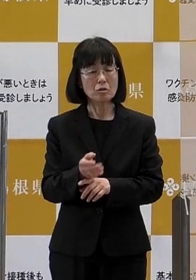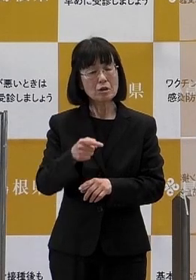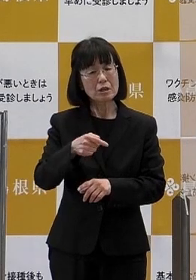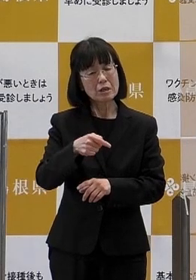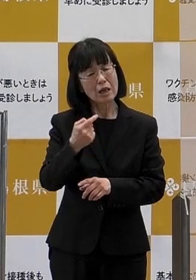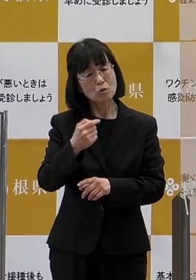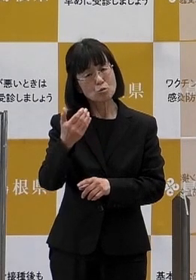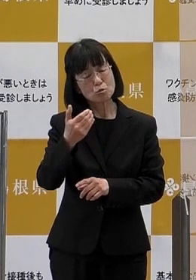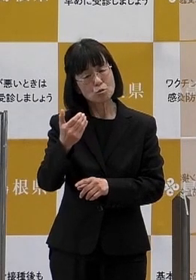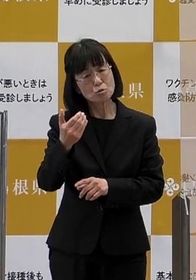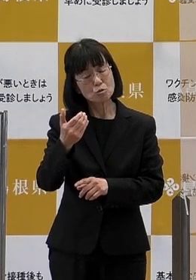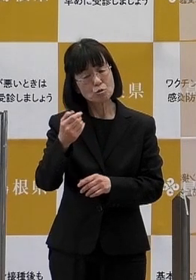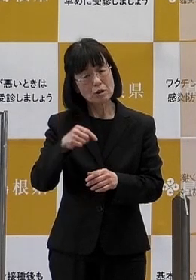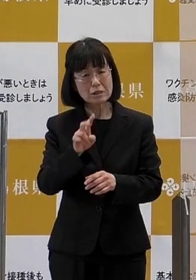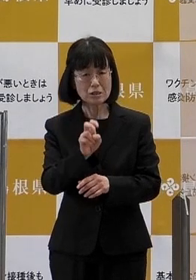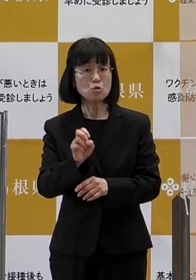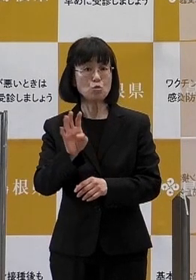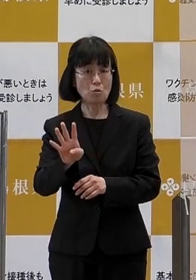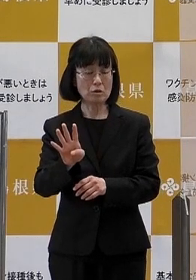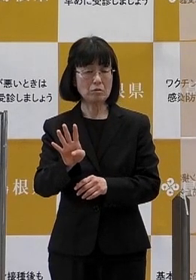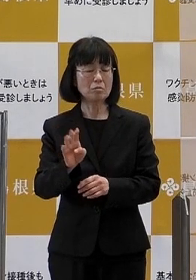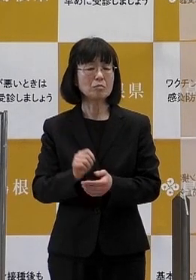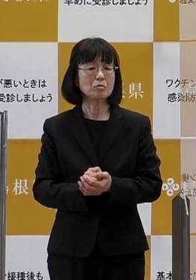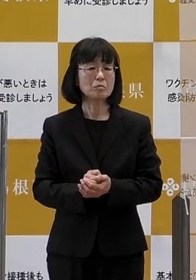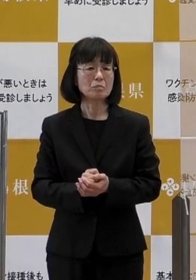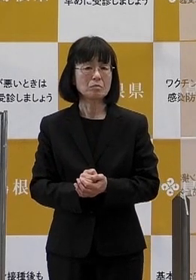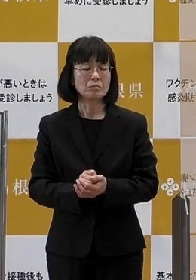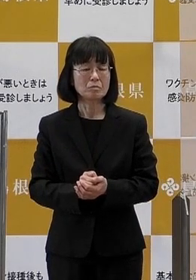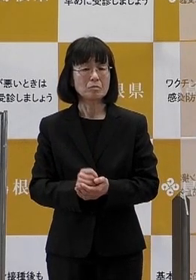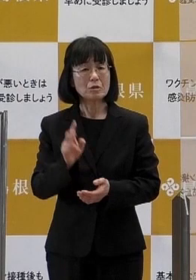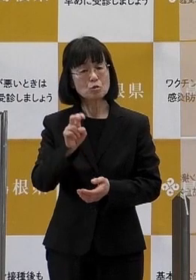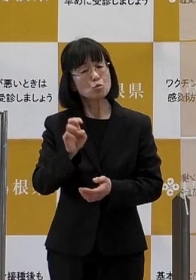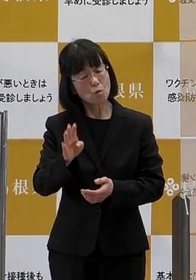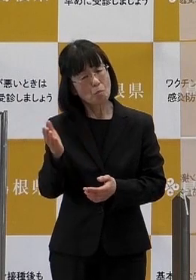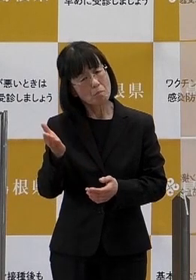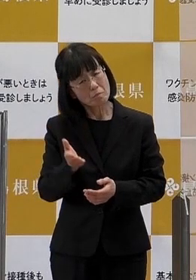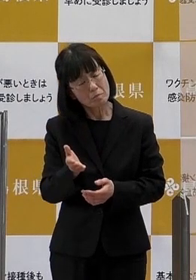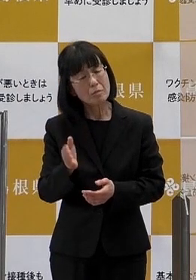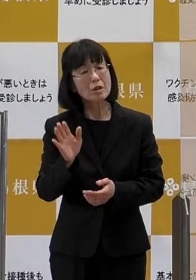190人中24人という水準でありましたけれども、